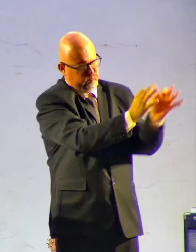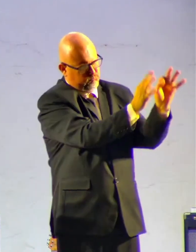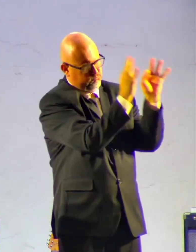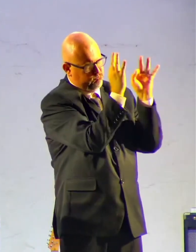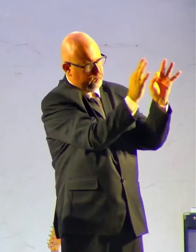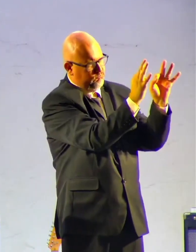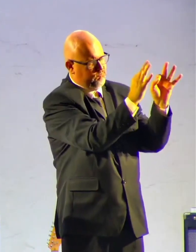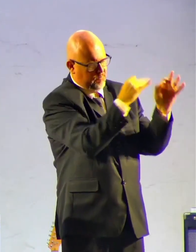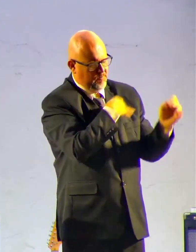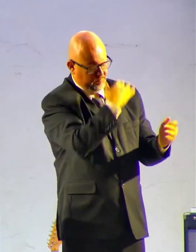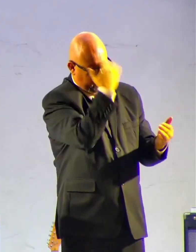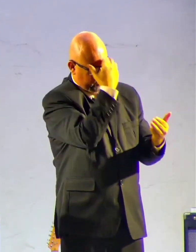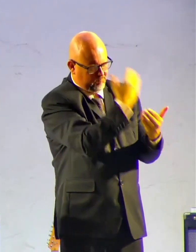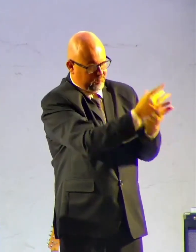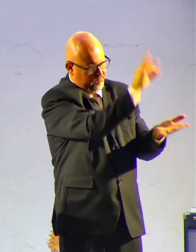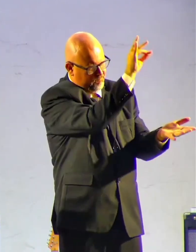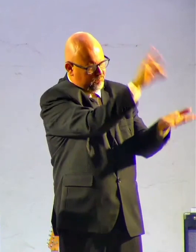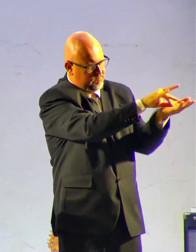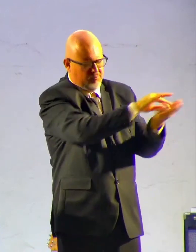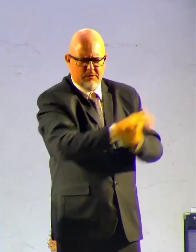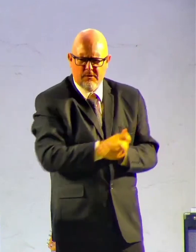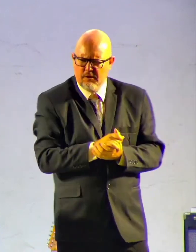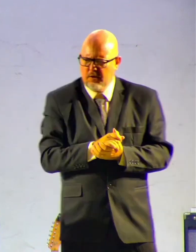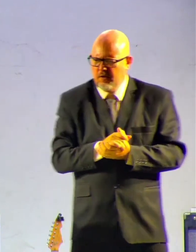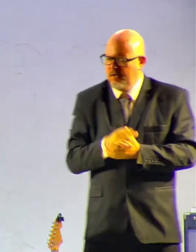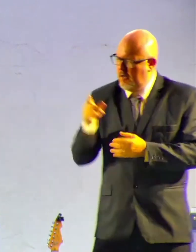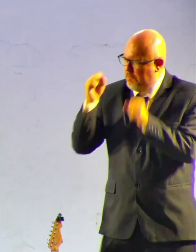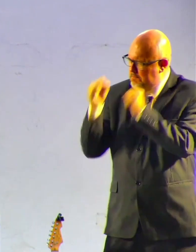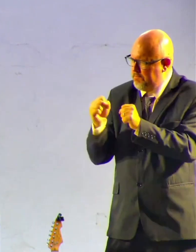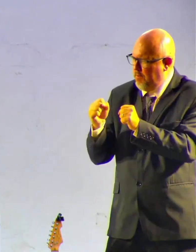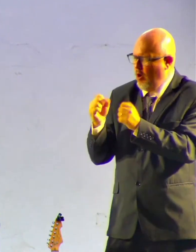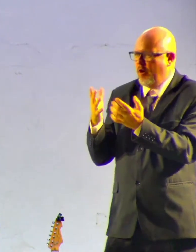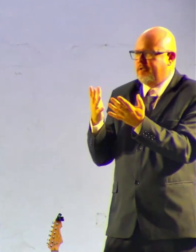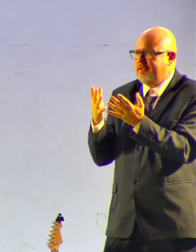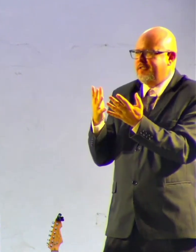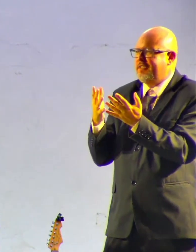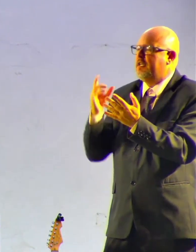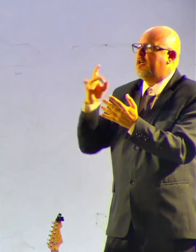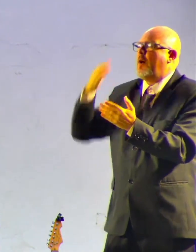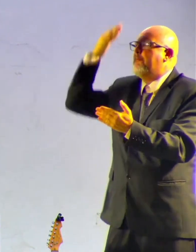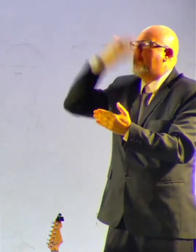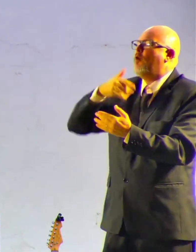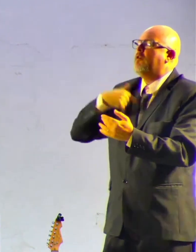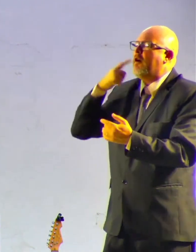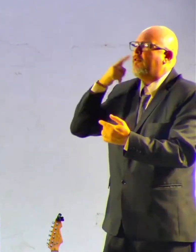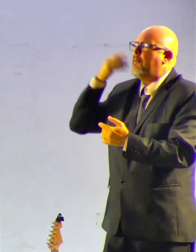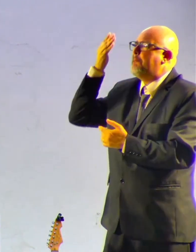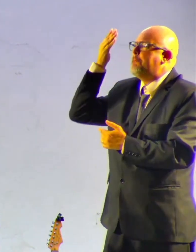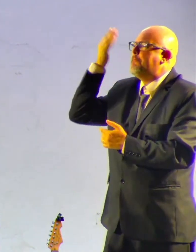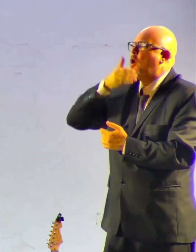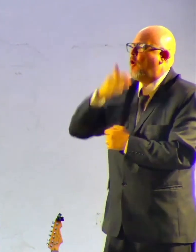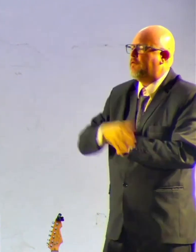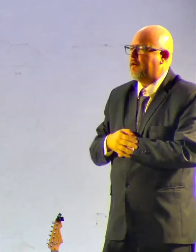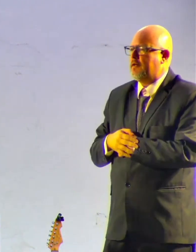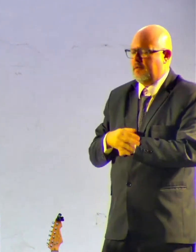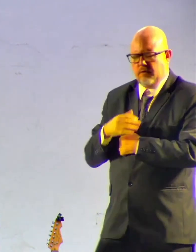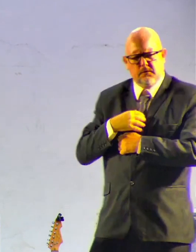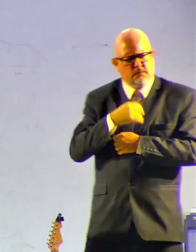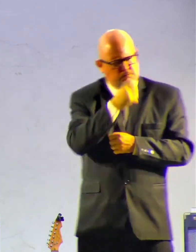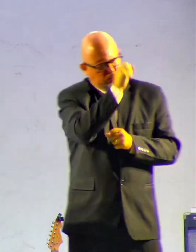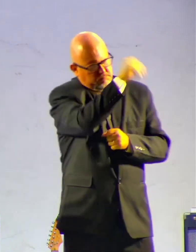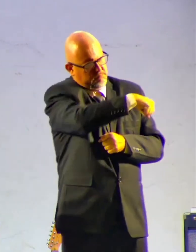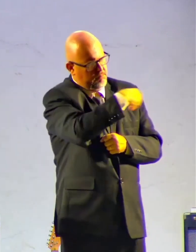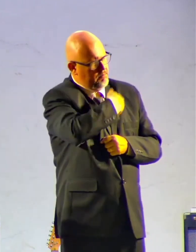firmemente nisso. E ela disse: o senhor pode então pelo menos me dar alguma evidência? Eu respondi: eu posso